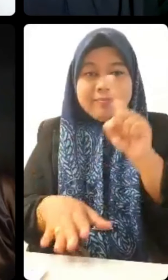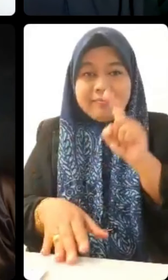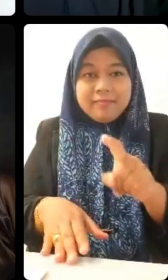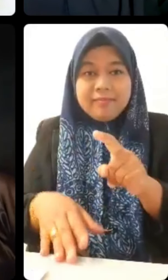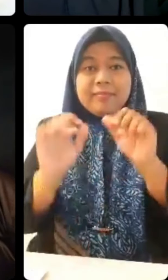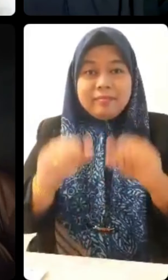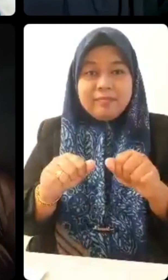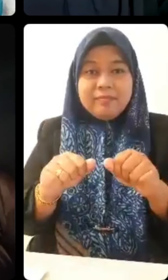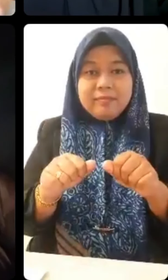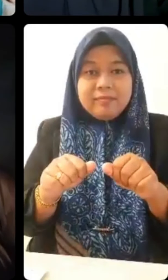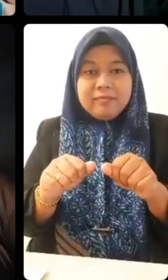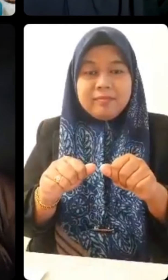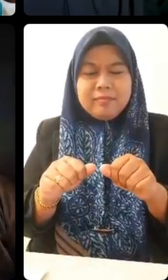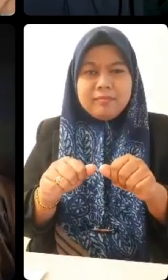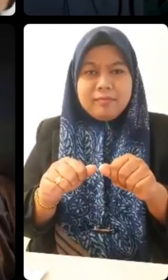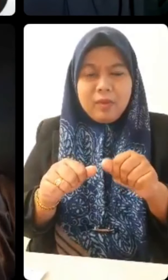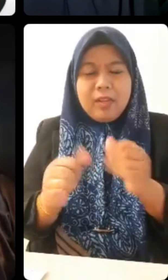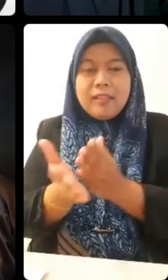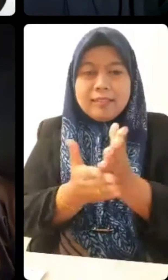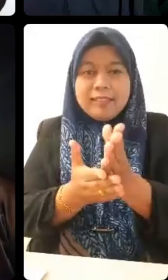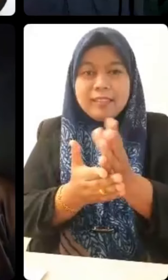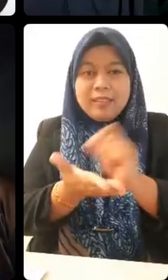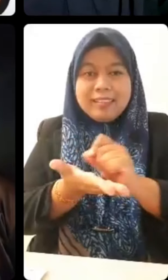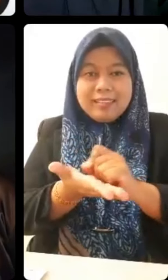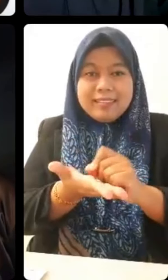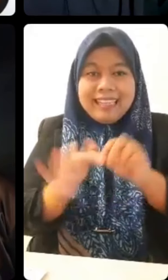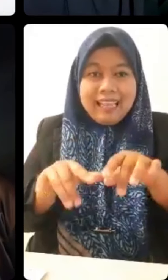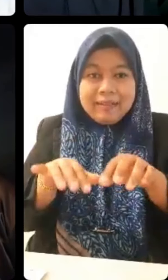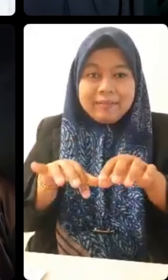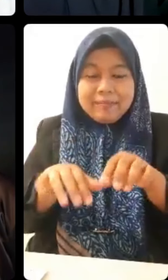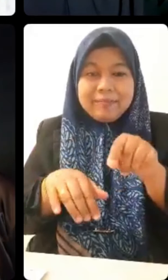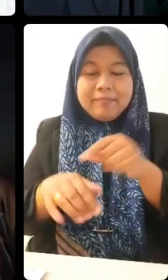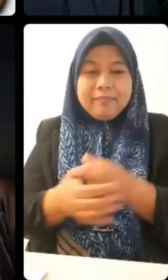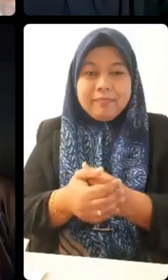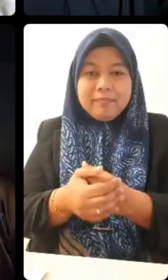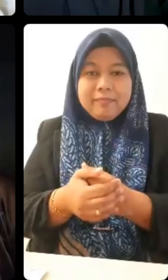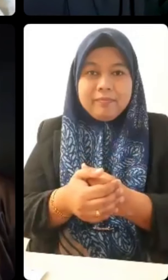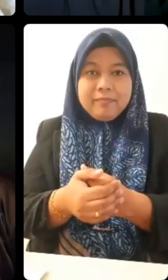nyatakan soalan anda di ruangan question yang tertera di bawah.